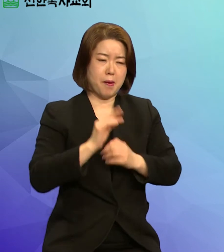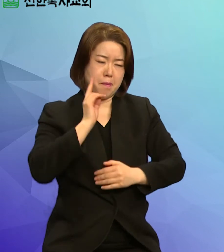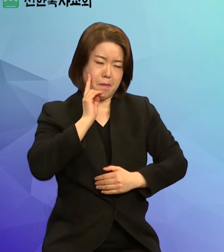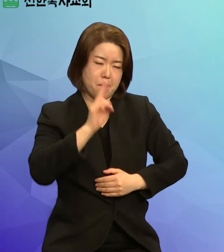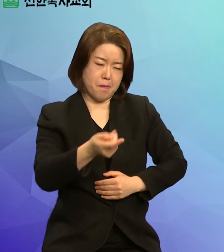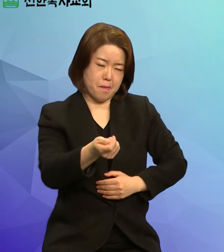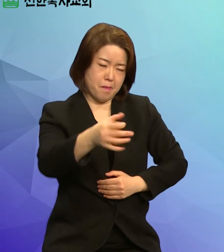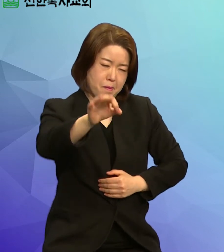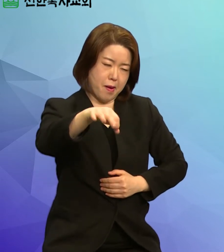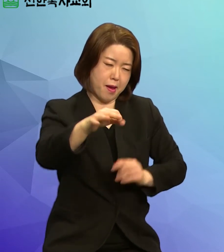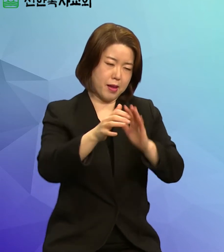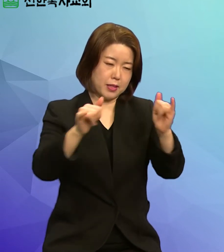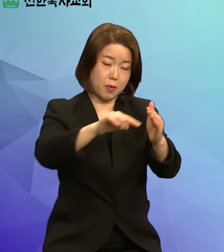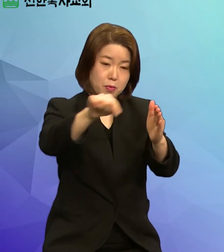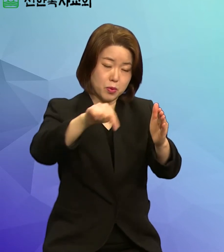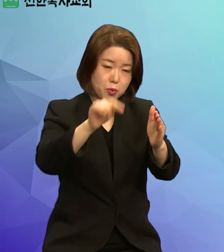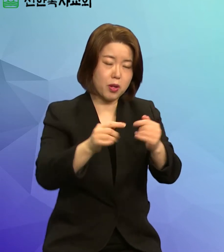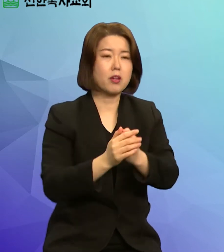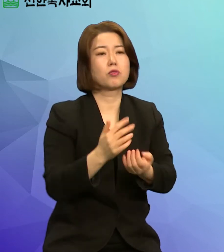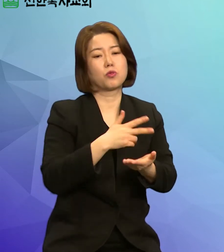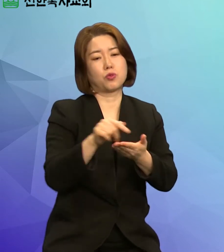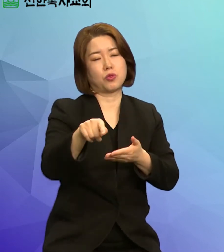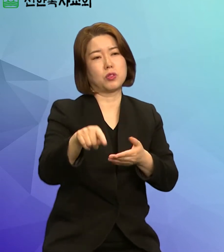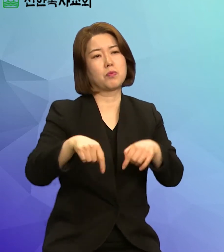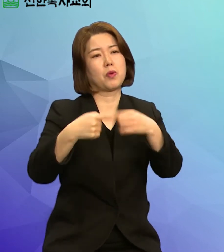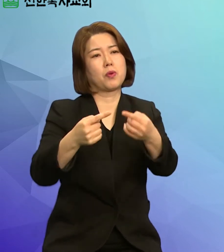자 속에 주님이 계신 겁니다.